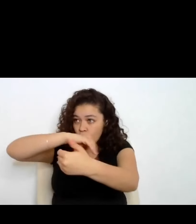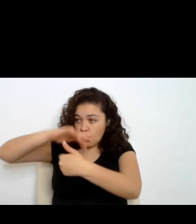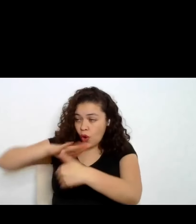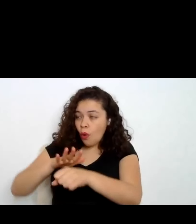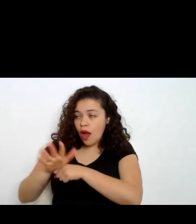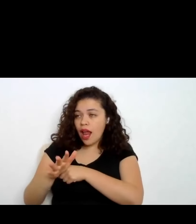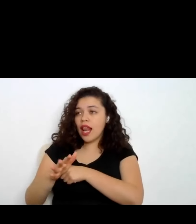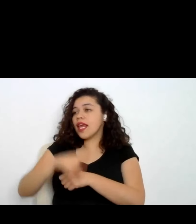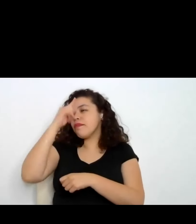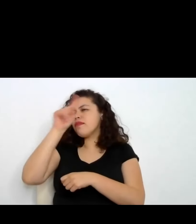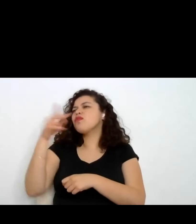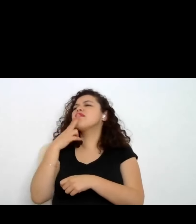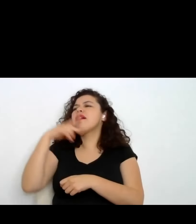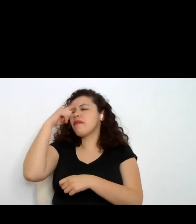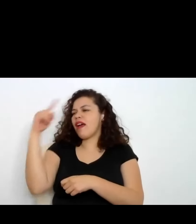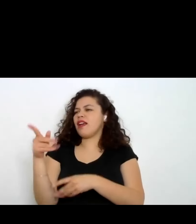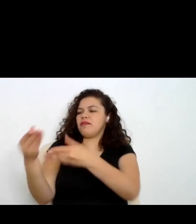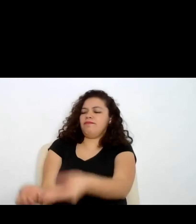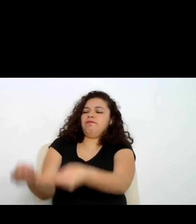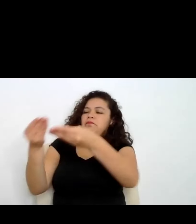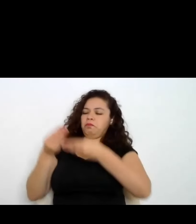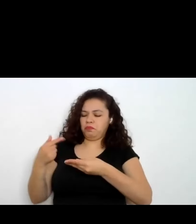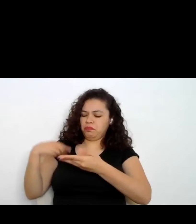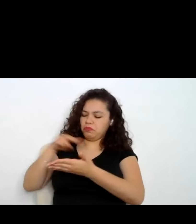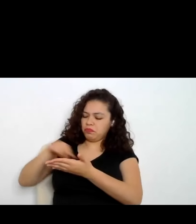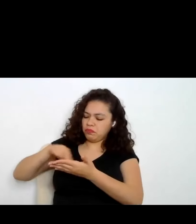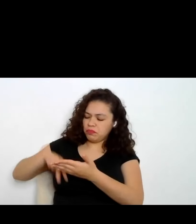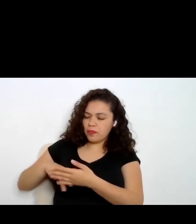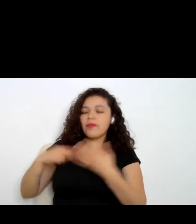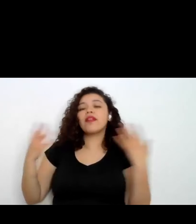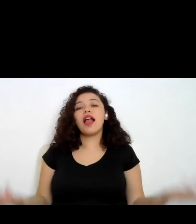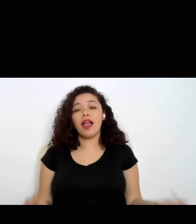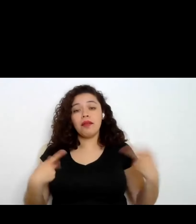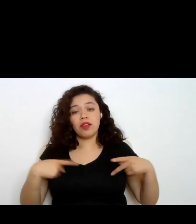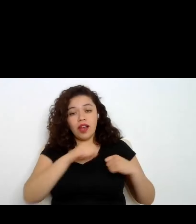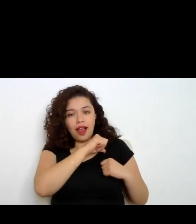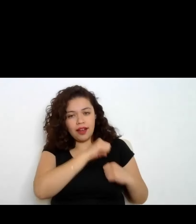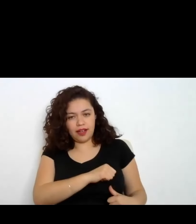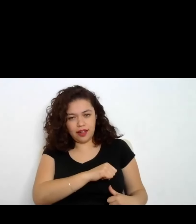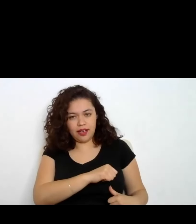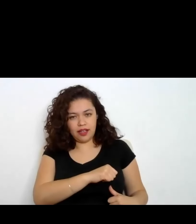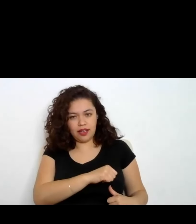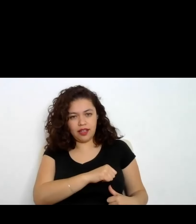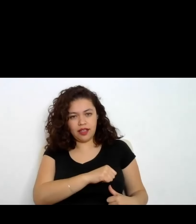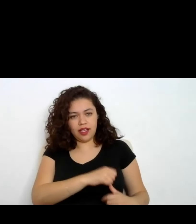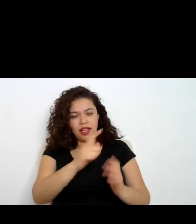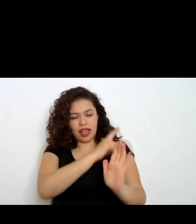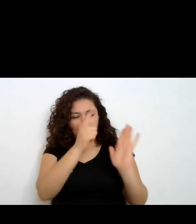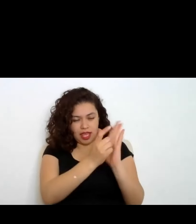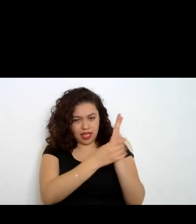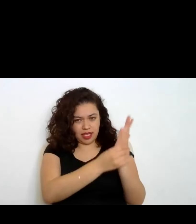qué los va a utilizar. El encargado es otra de las figuras a que hace referencia a la ley, y